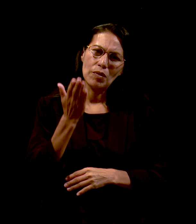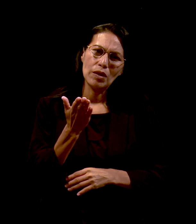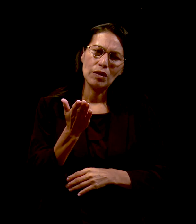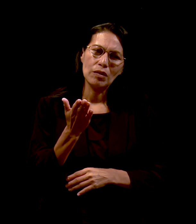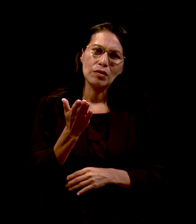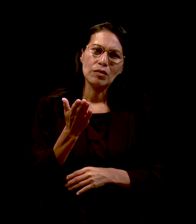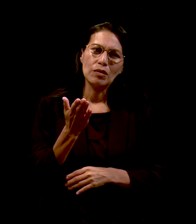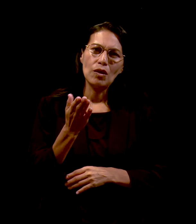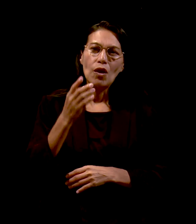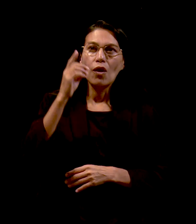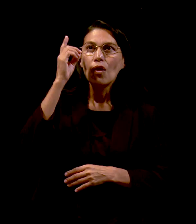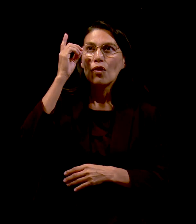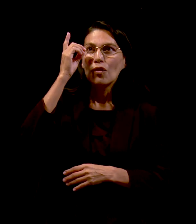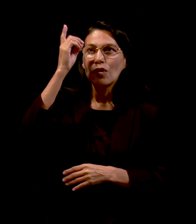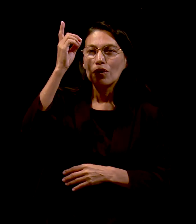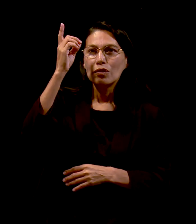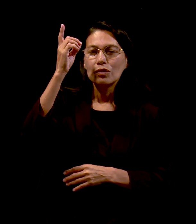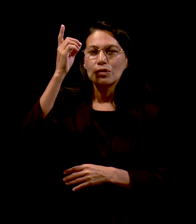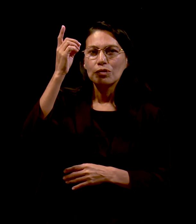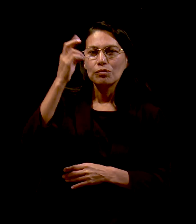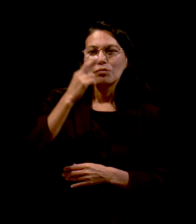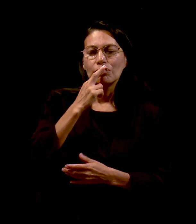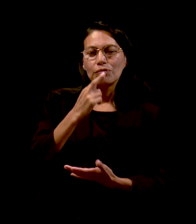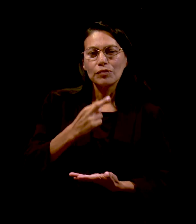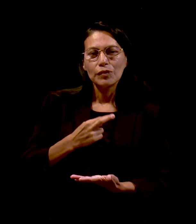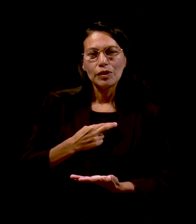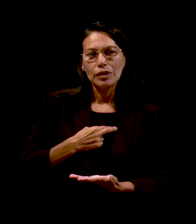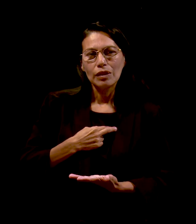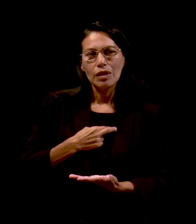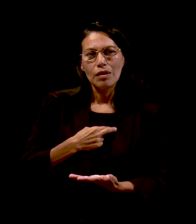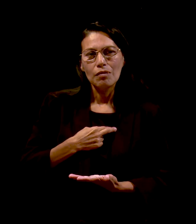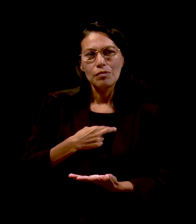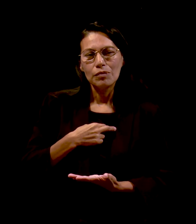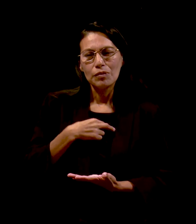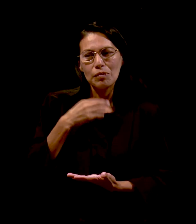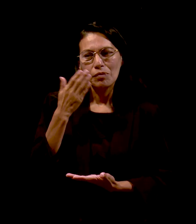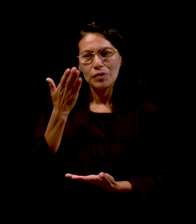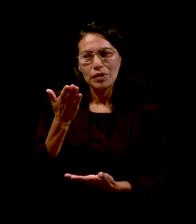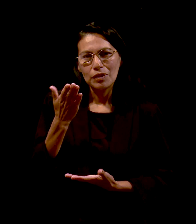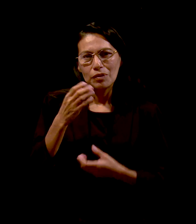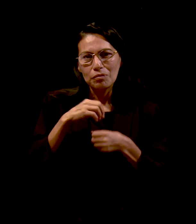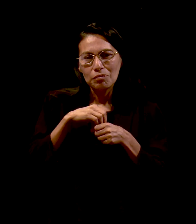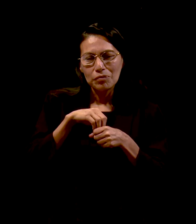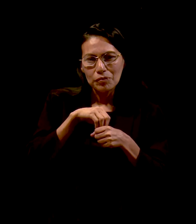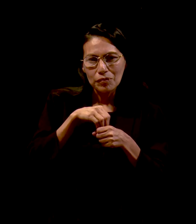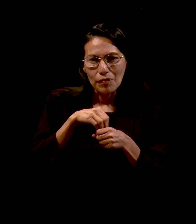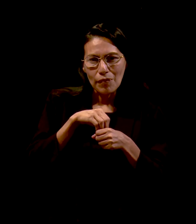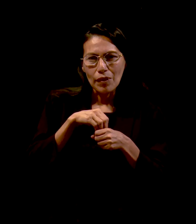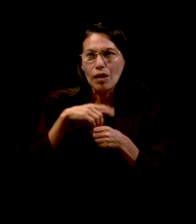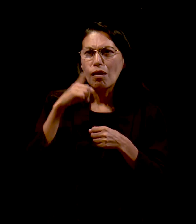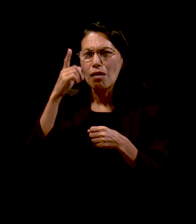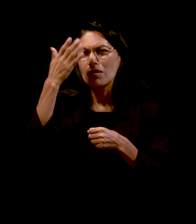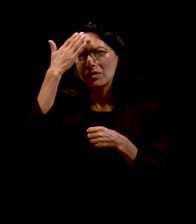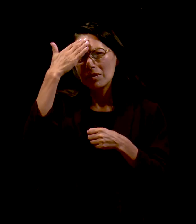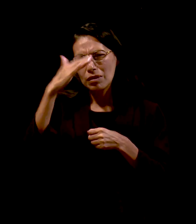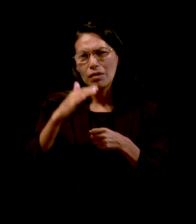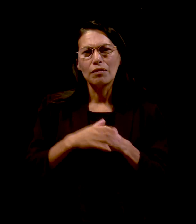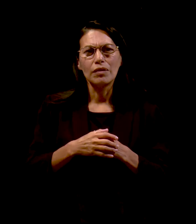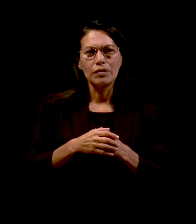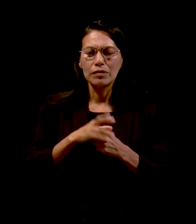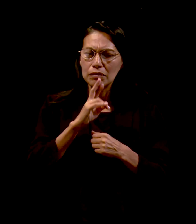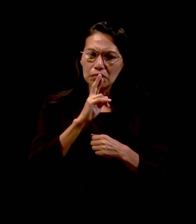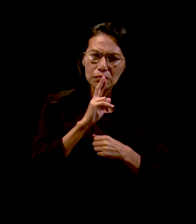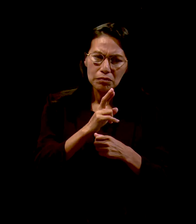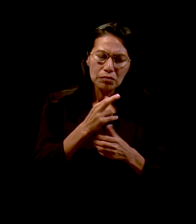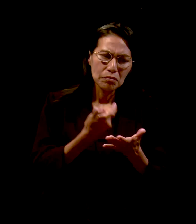para que el señor me pueda conceder mi petición personal dios conoce y él sabe recompensar a los que creen en